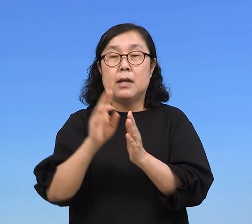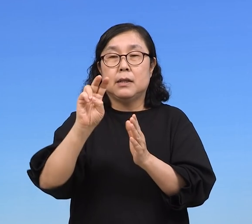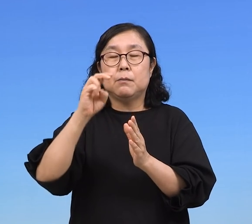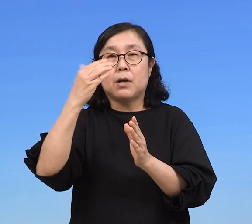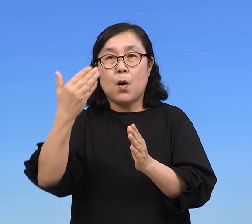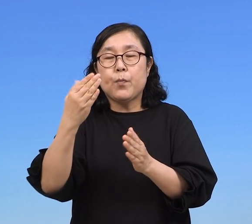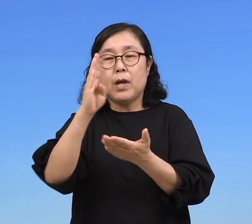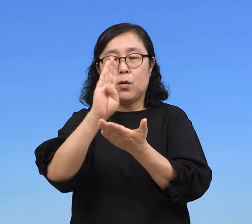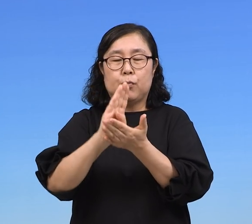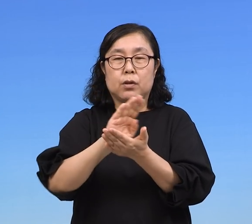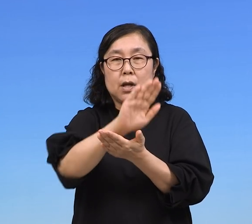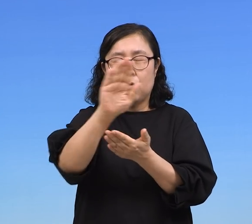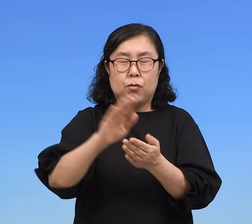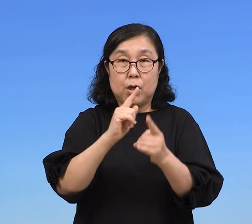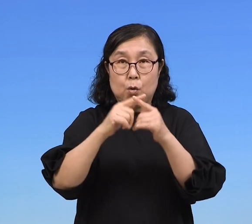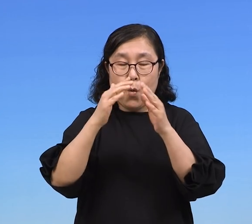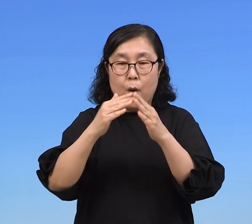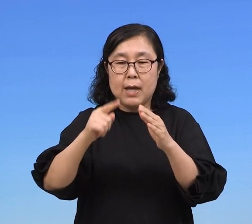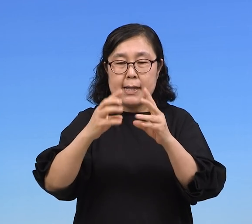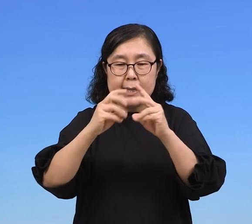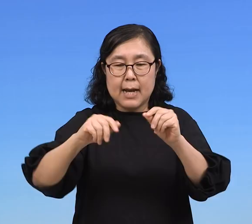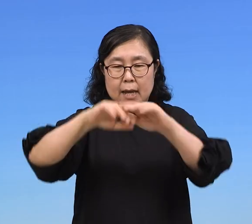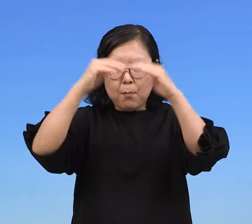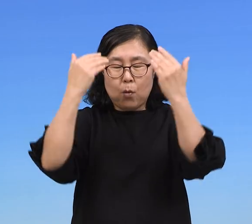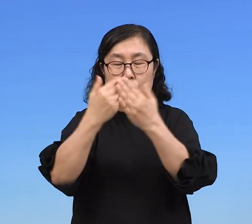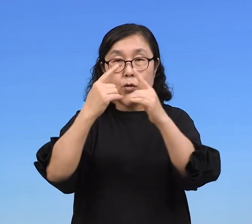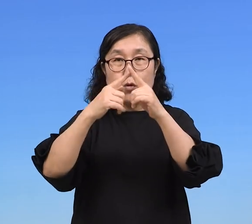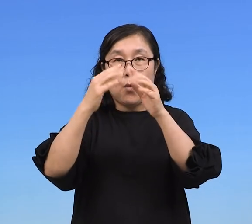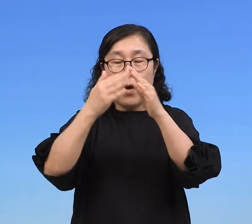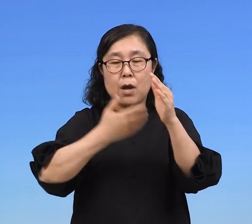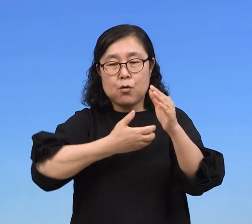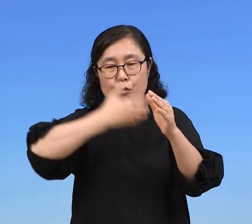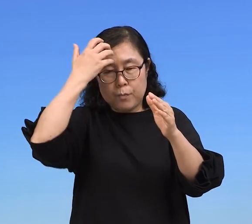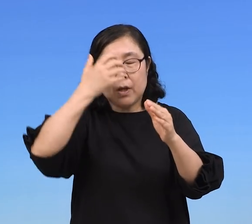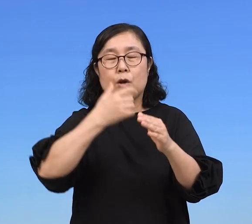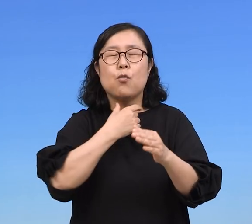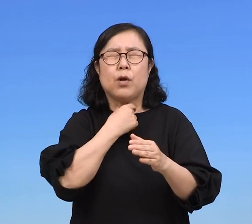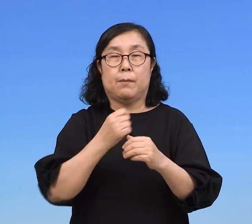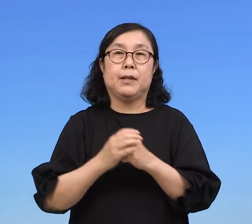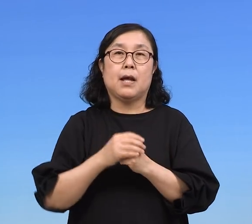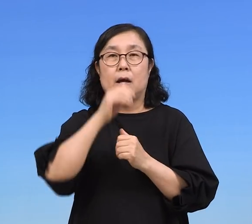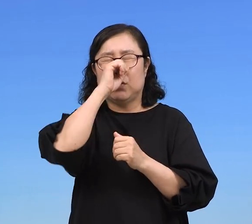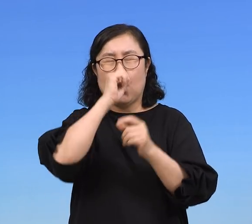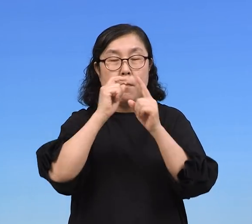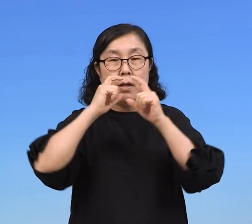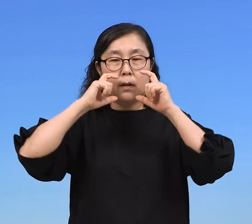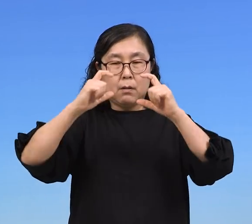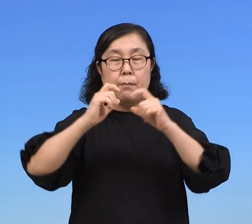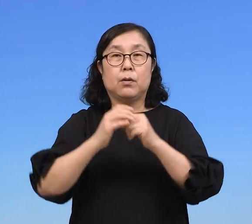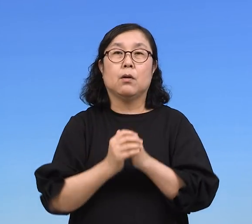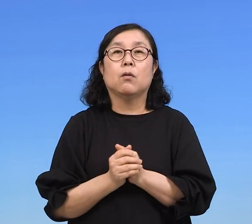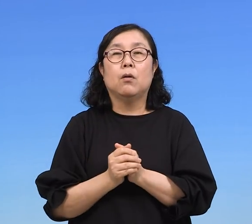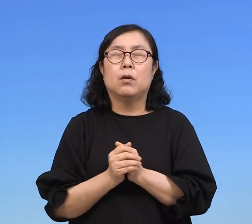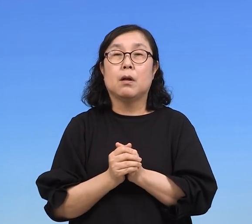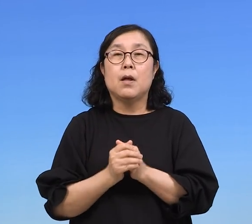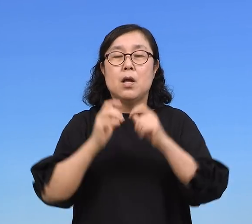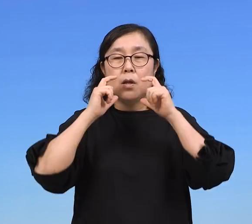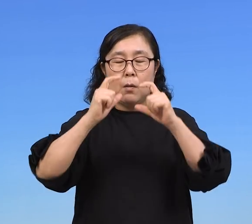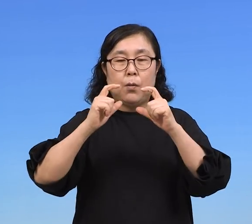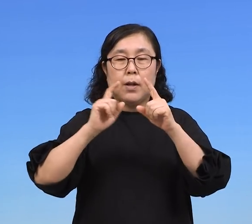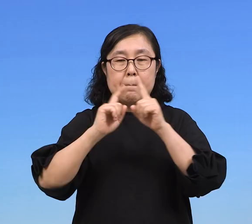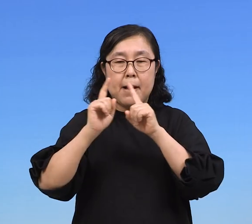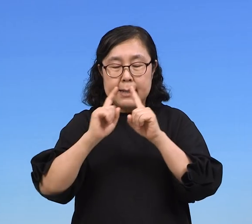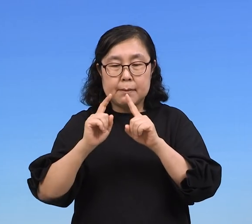교회, 또 이 땅의 모든 교회의 꿈이 되기를 바랍니다. 좋은 말씀이 선포되고, 선포된